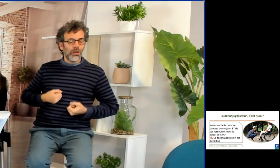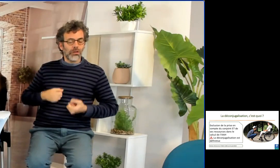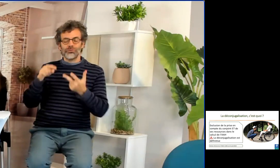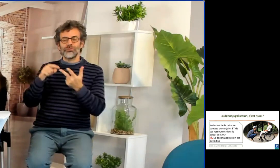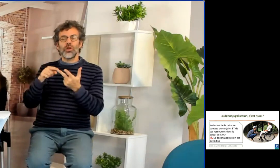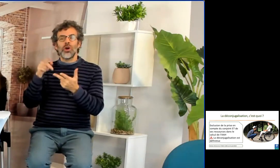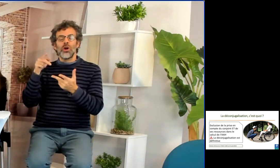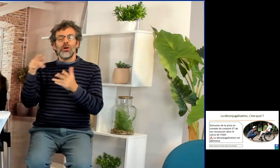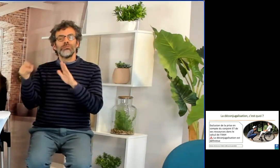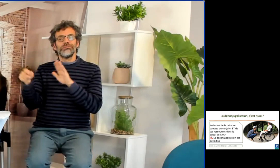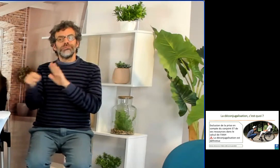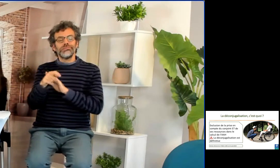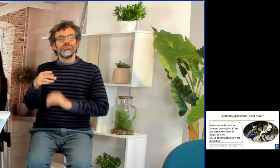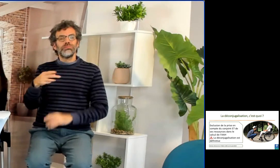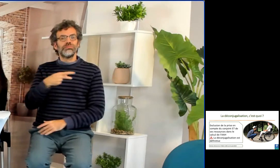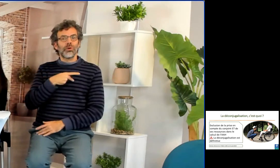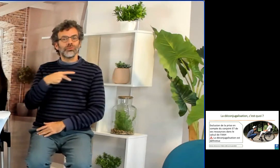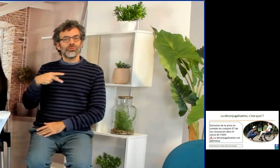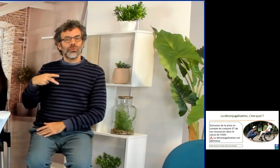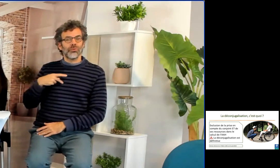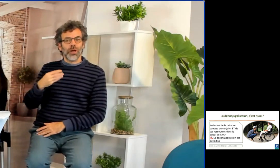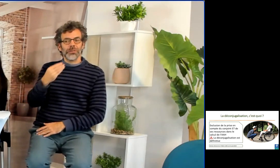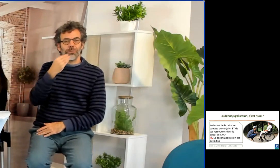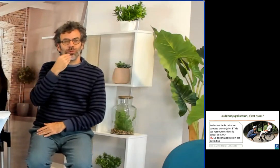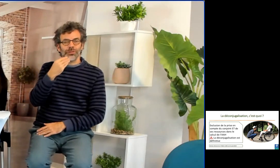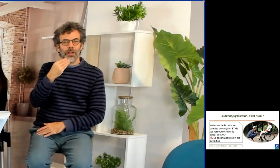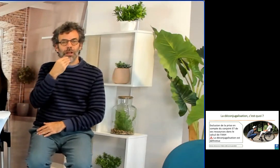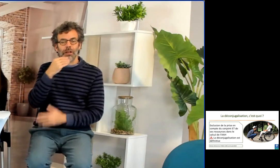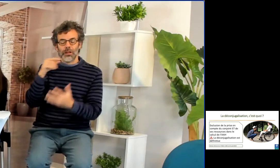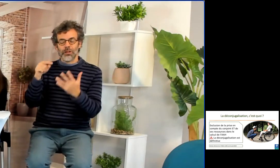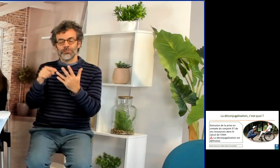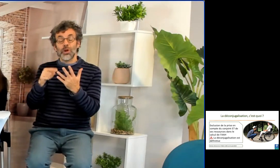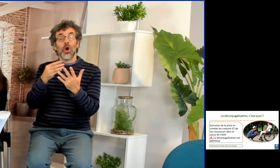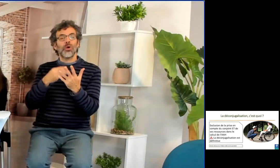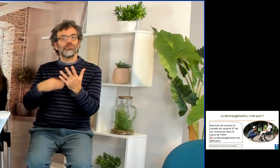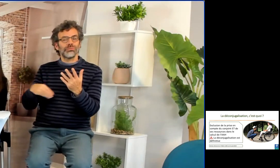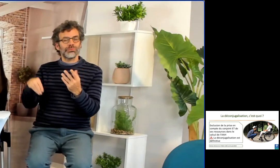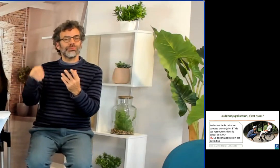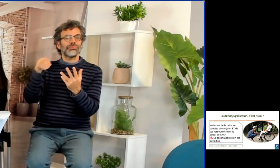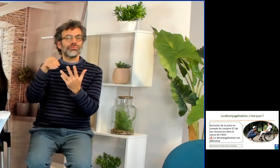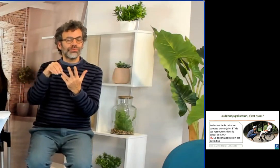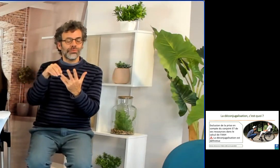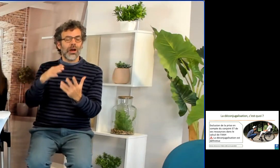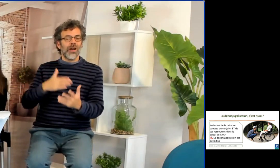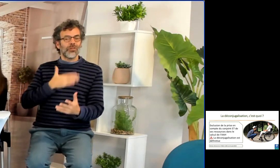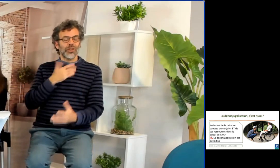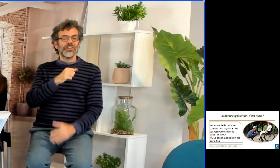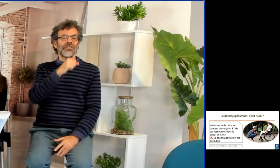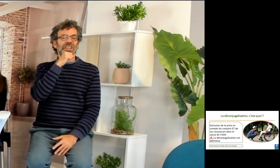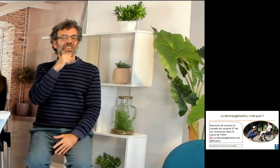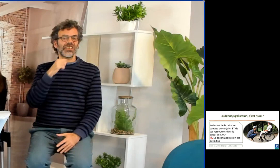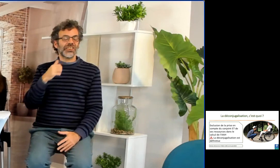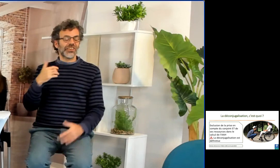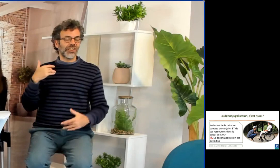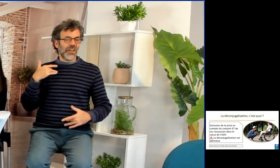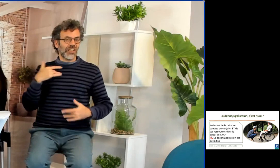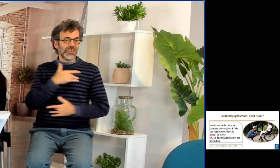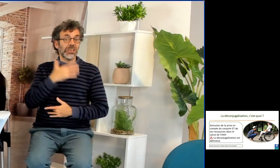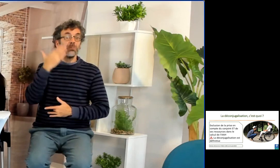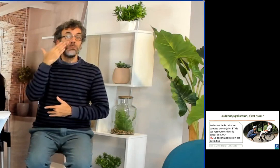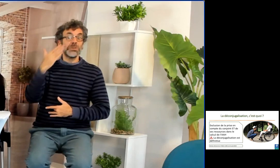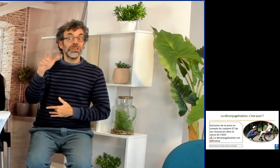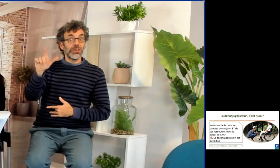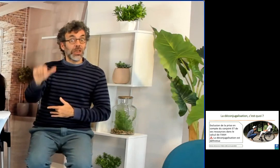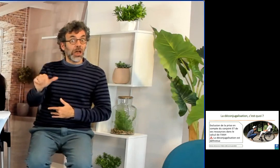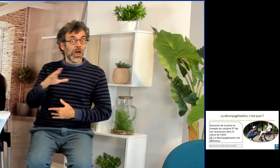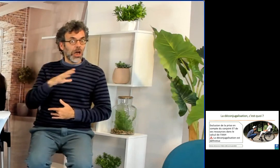pension alimentaire, mais également ses avantages vieillesse et invalidité s'il en est bénéficiaire. Céline, tu fais